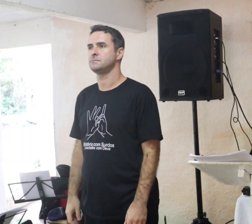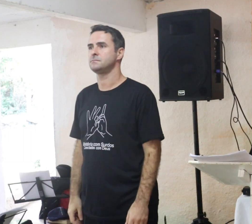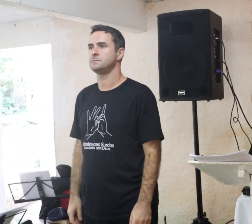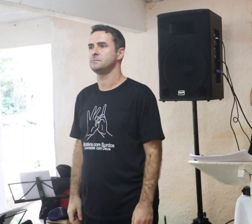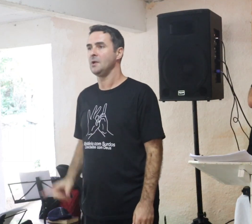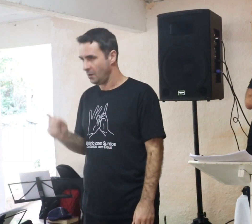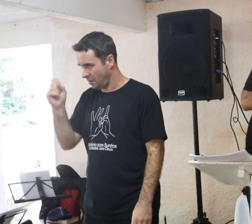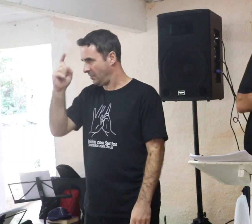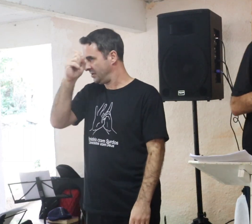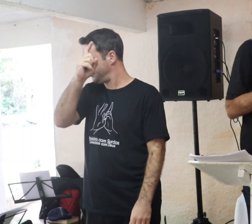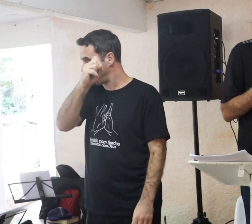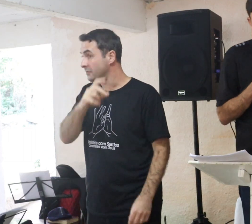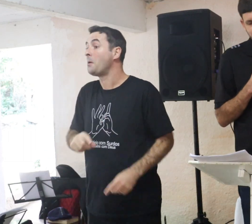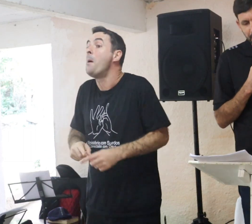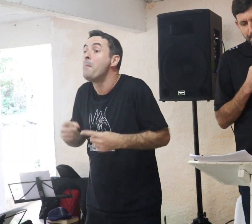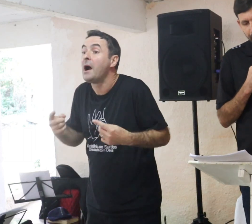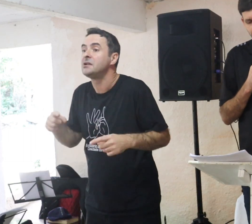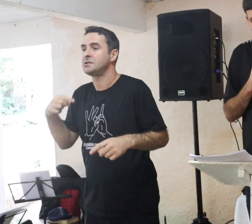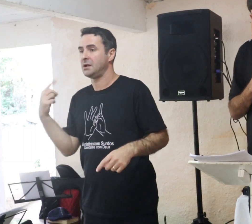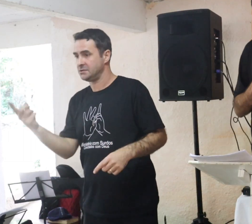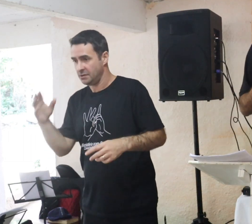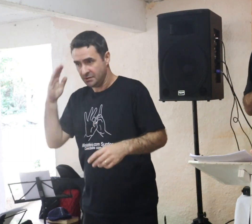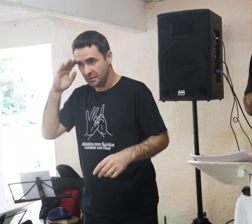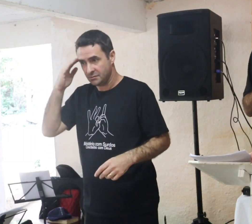mas possível de entendermos.